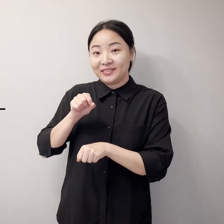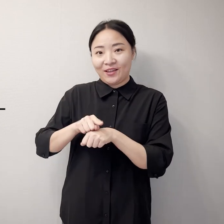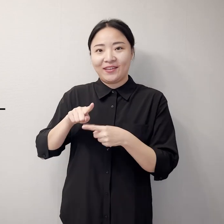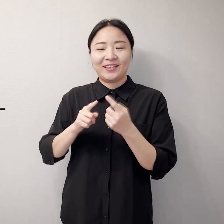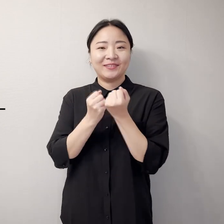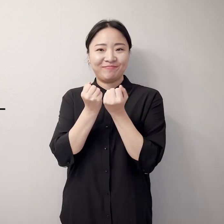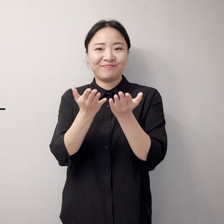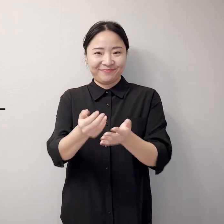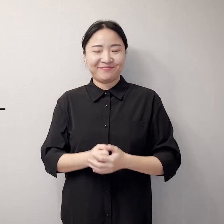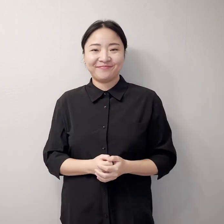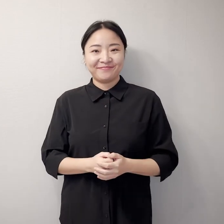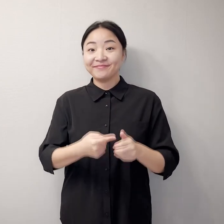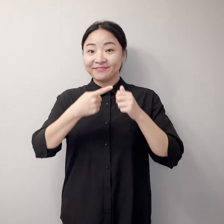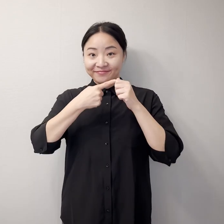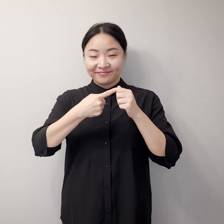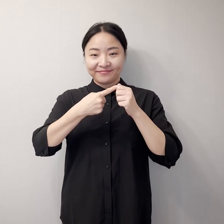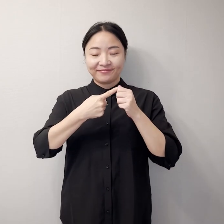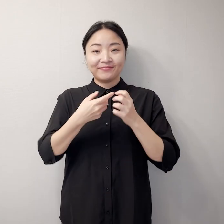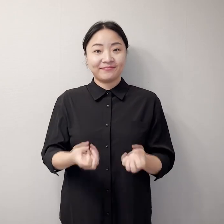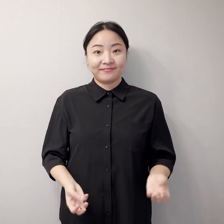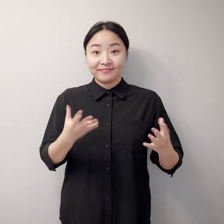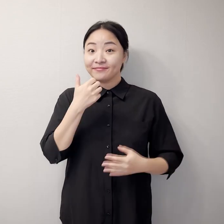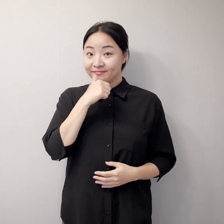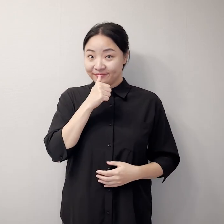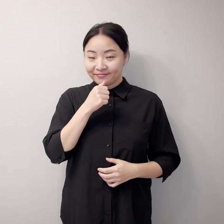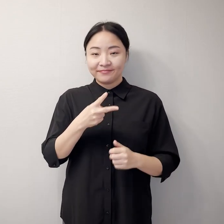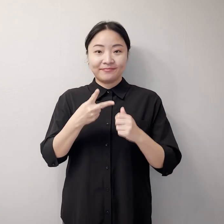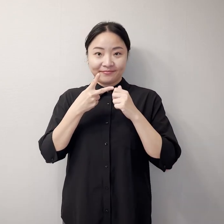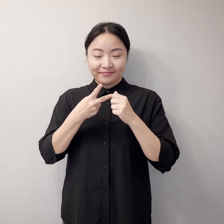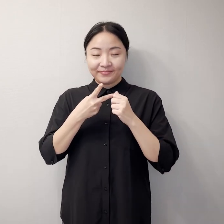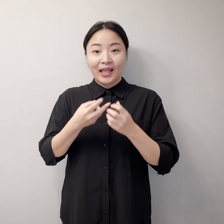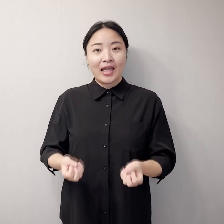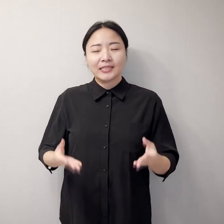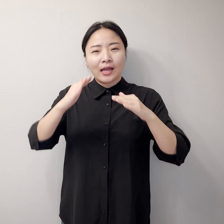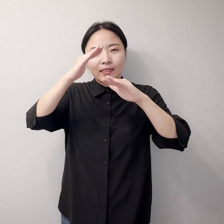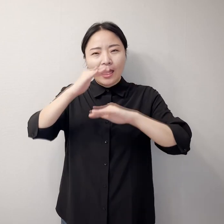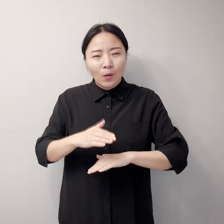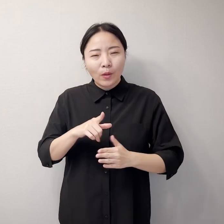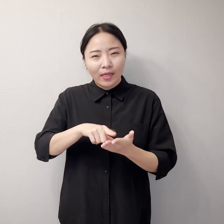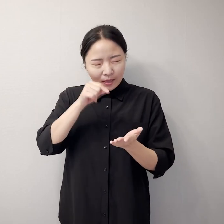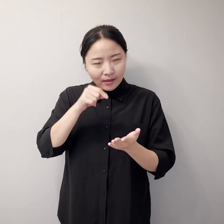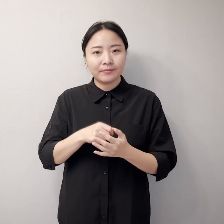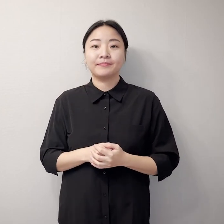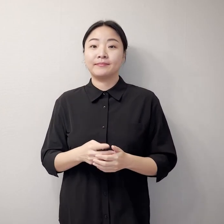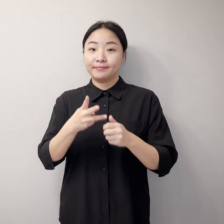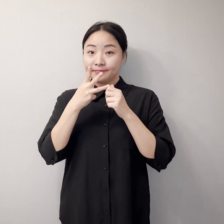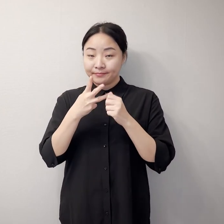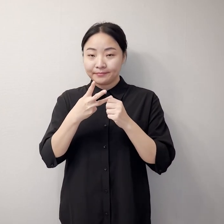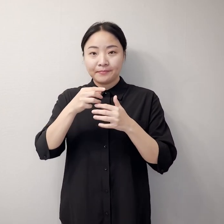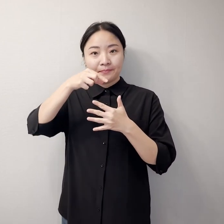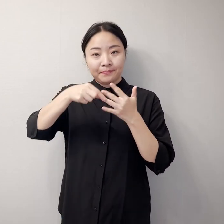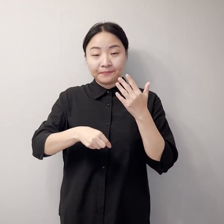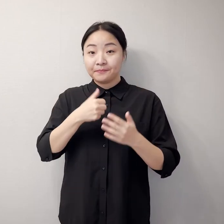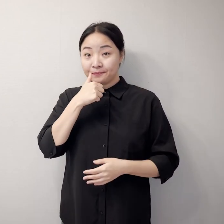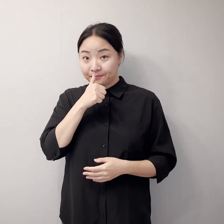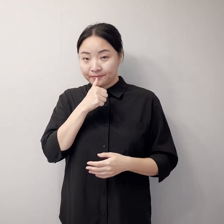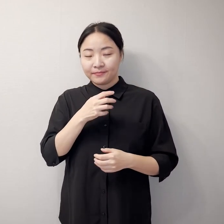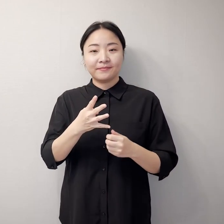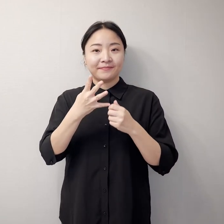영상은 1번 행사 소개, 2번 행사 개요, 3번 프로그램 소개,